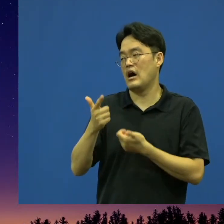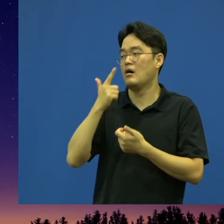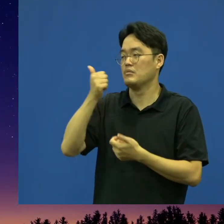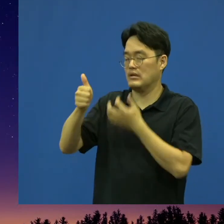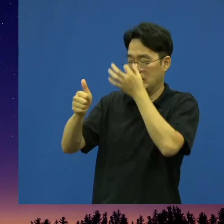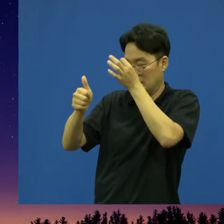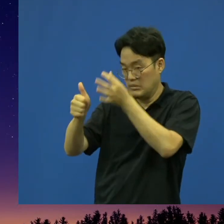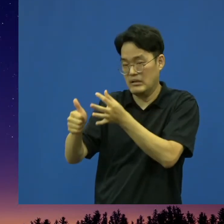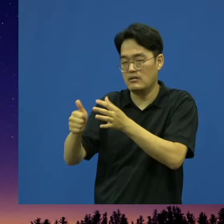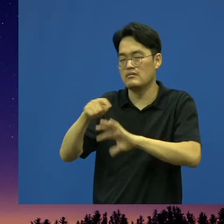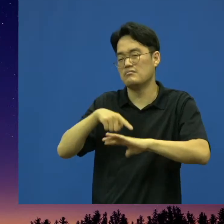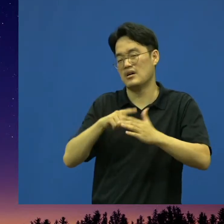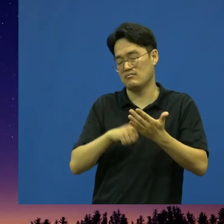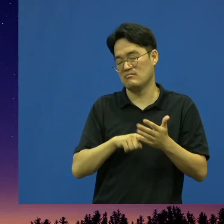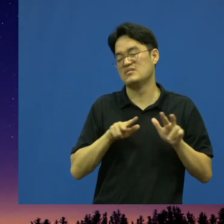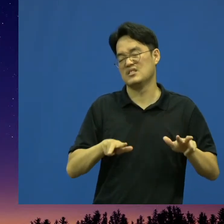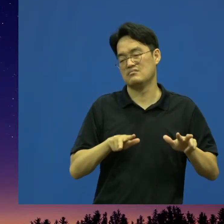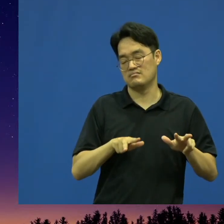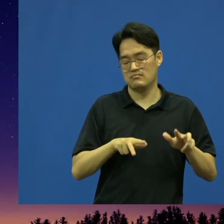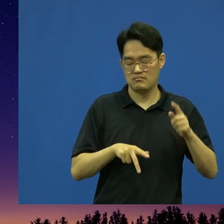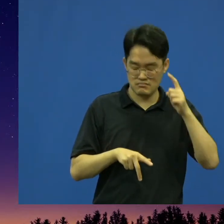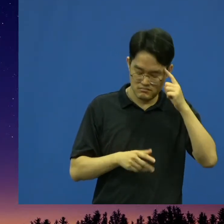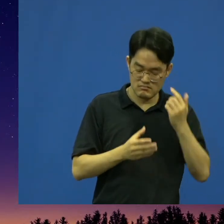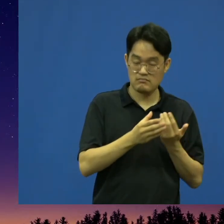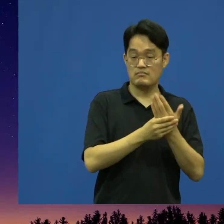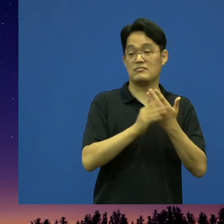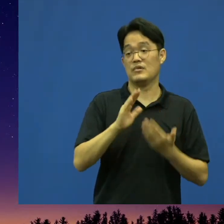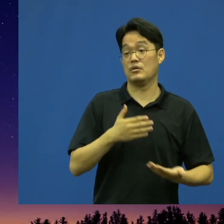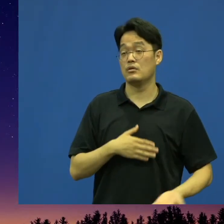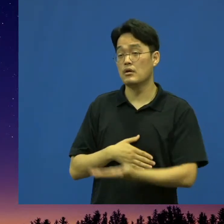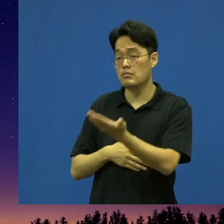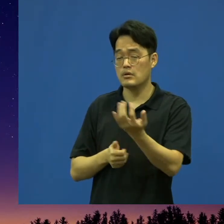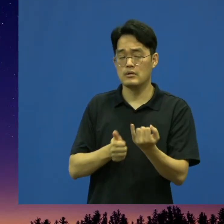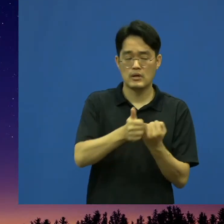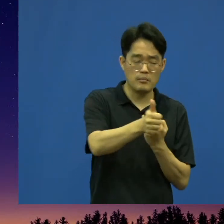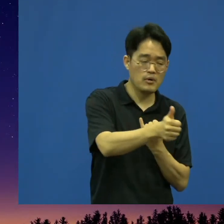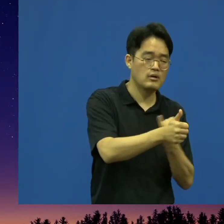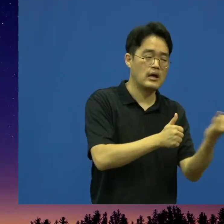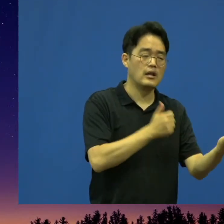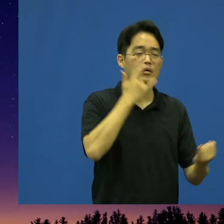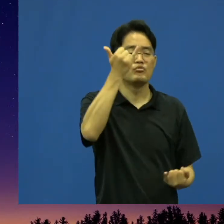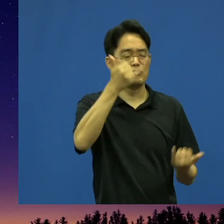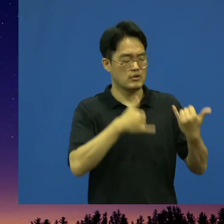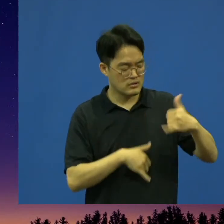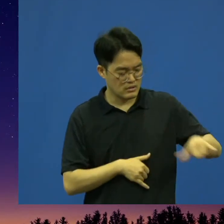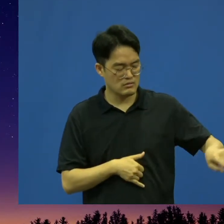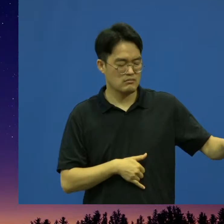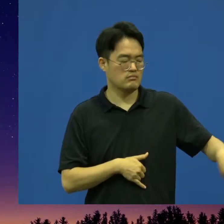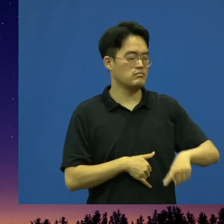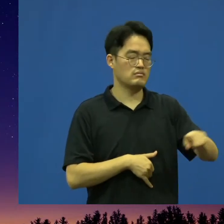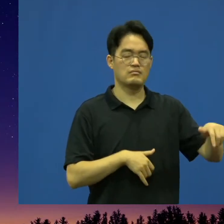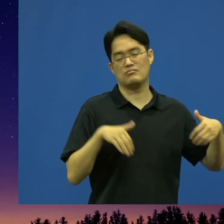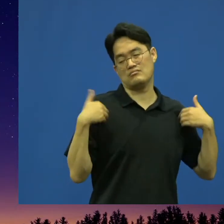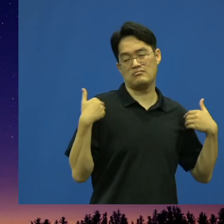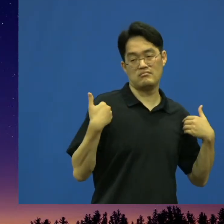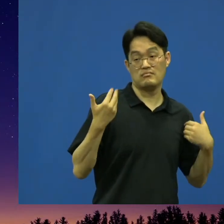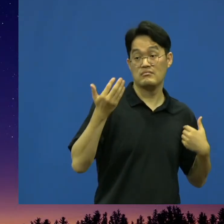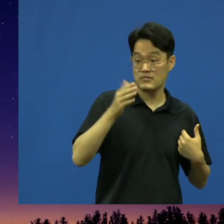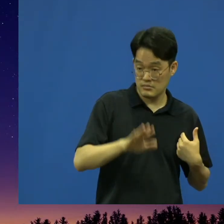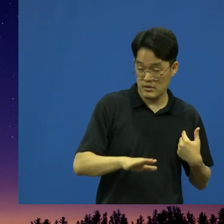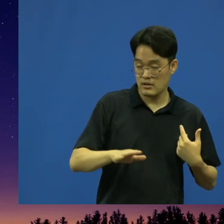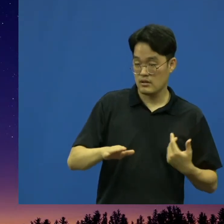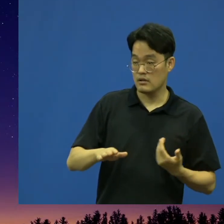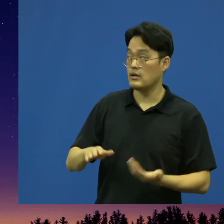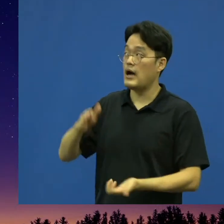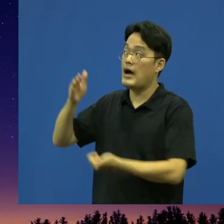사랑하는 여러분, 남편도 아내도 부모도 자식도 안 되지만 그분은 잠시도